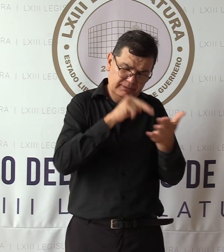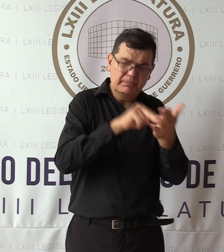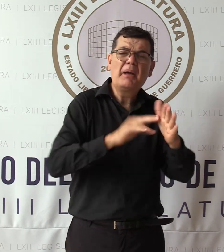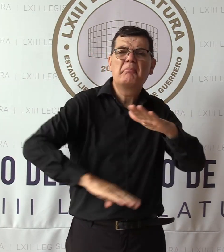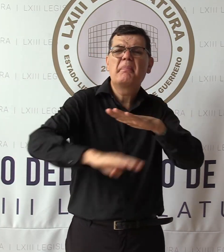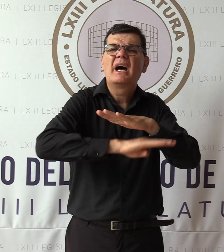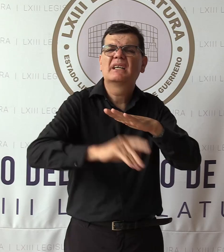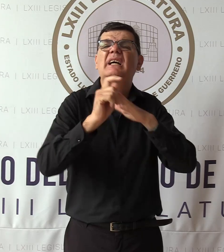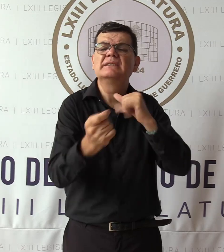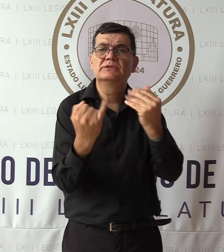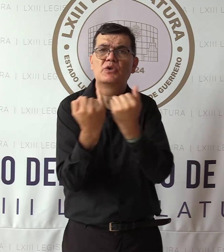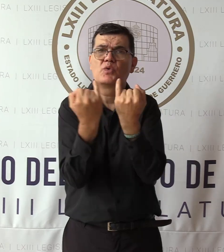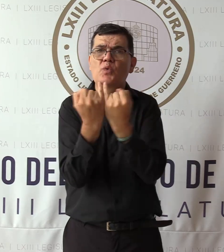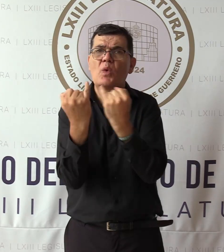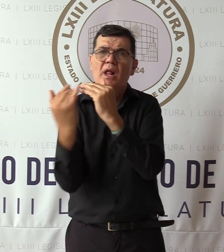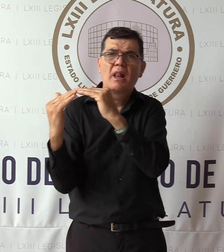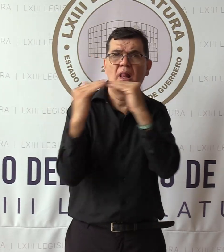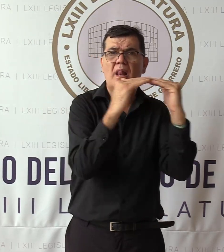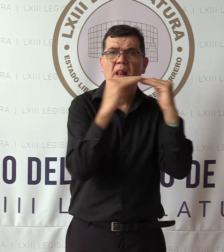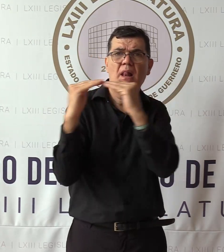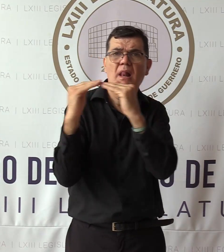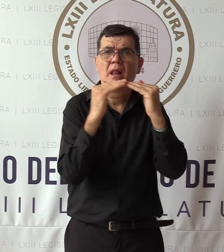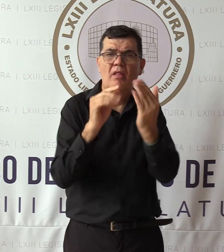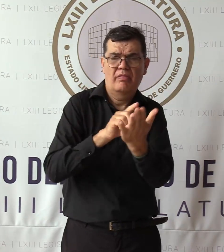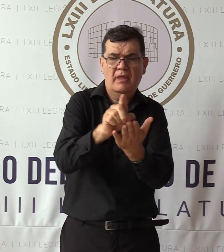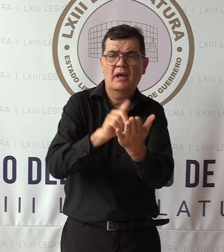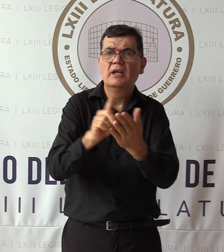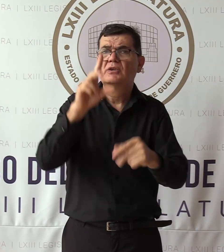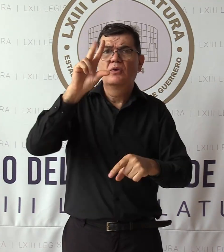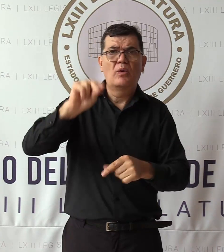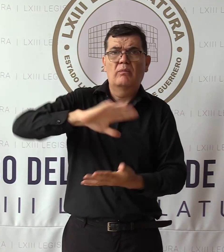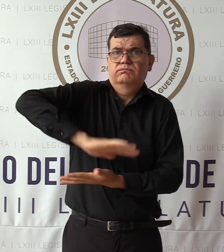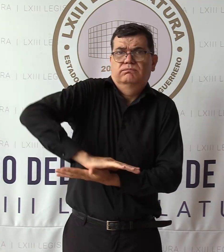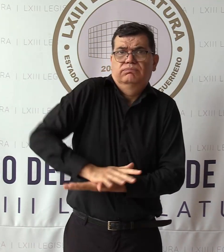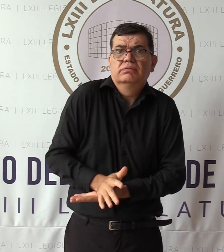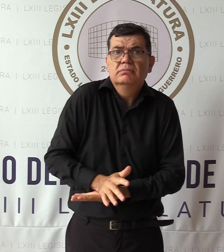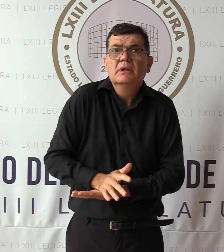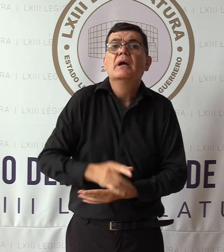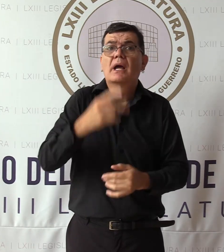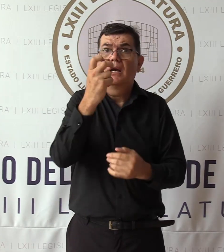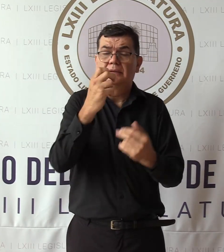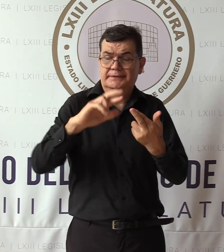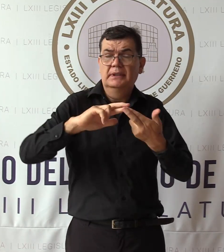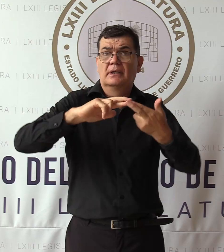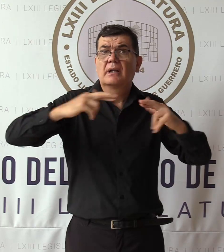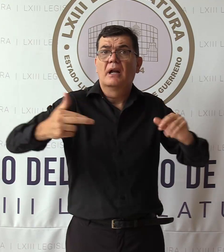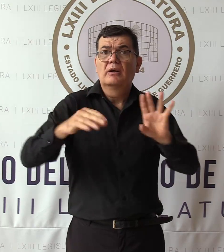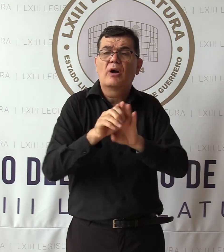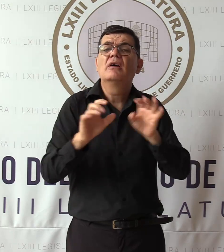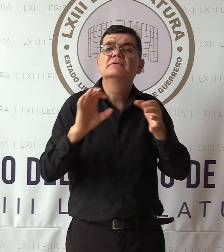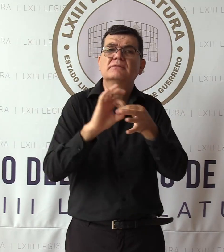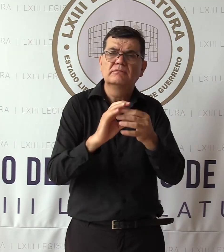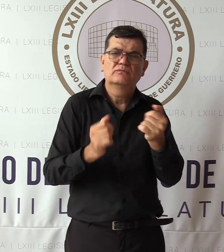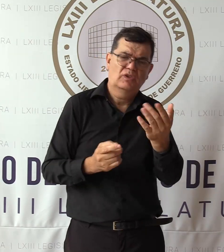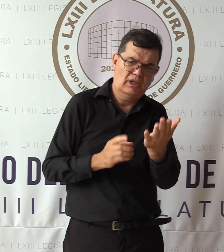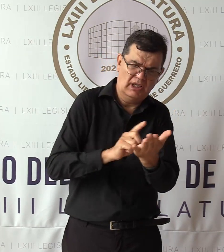la igualdad de derechos y la no discriminación y abarca derechos relacionados con la accesibilidad y la